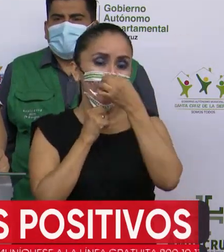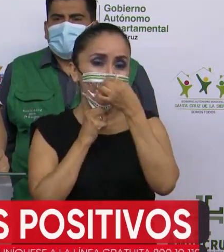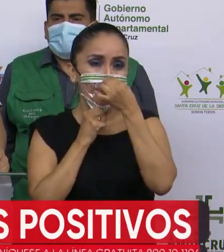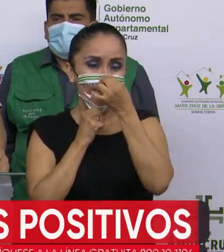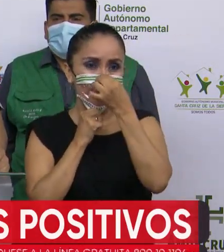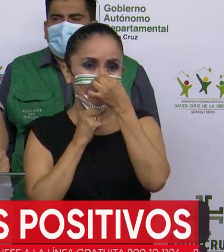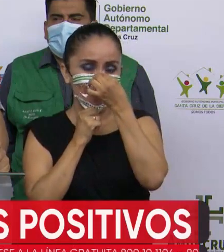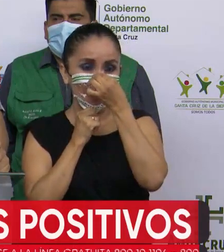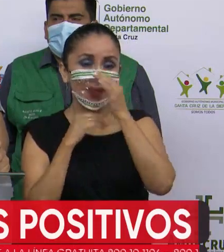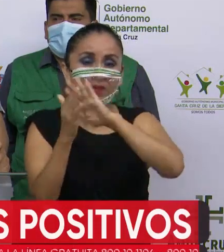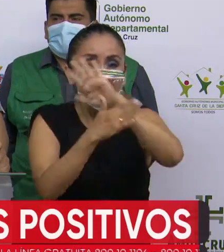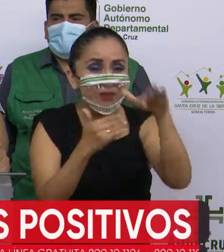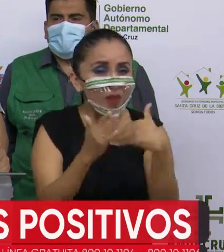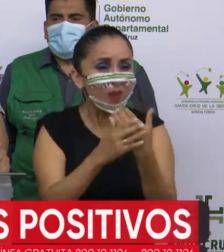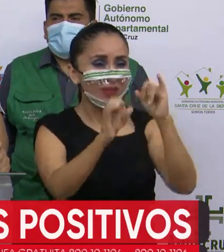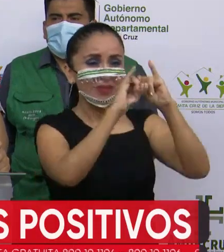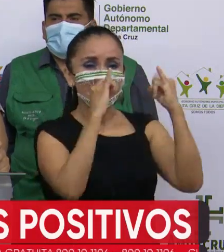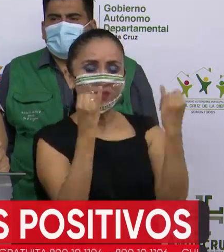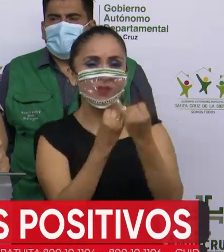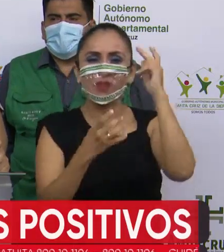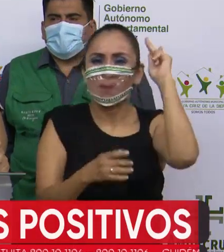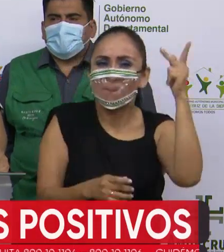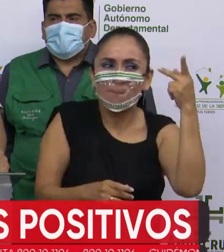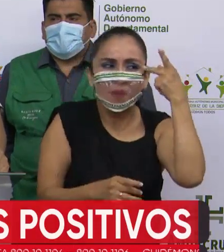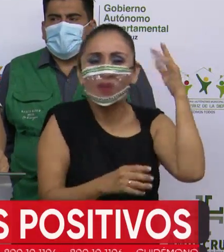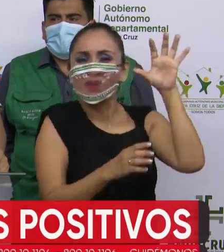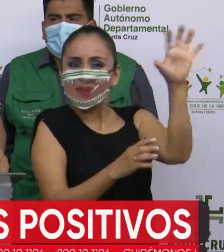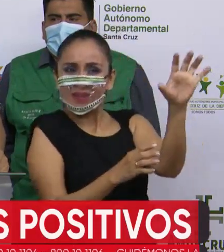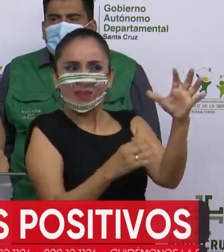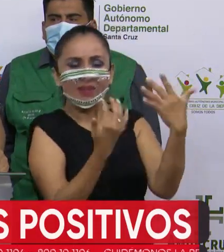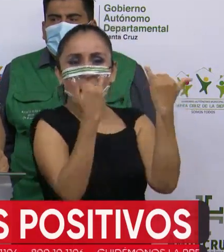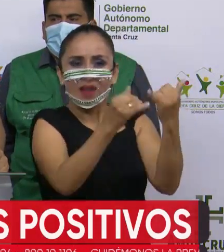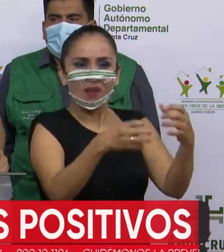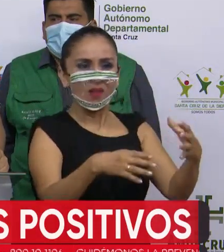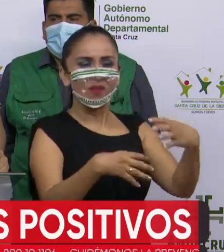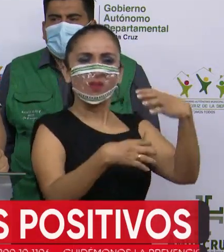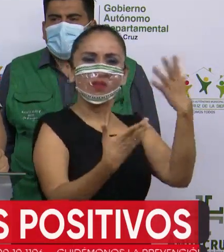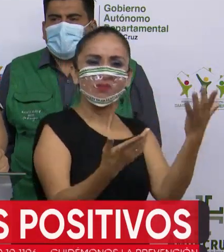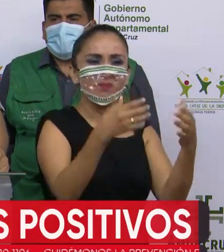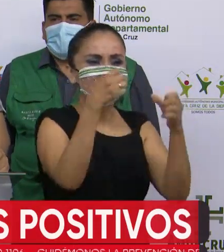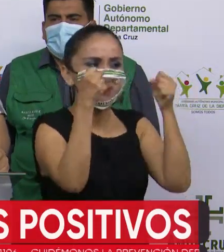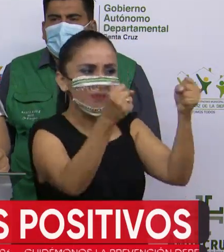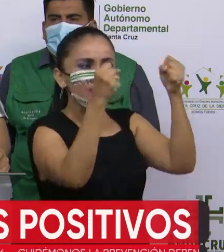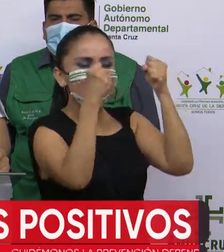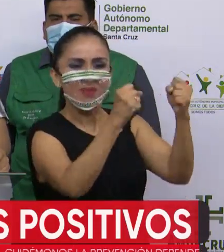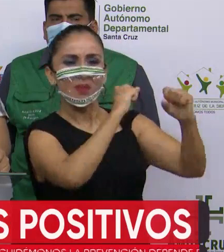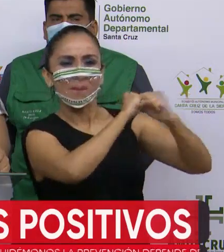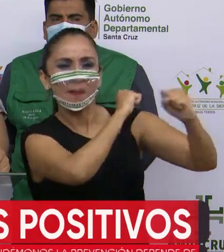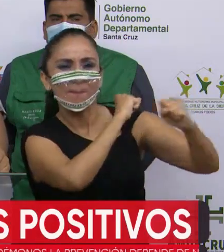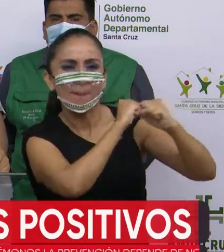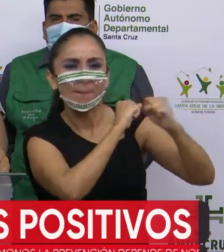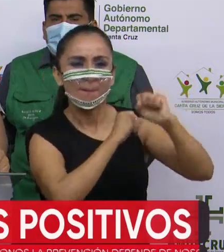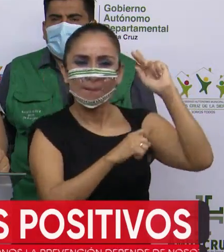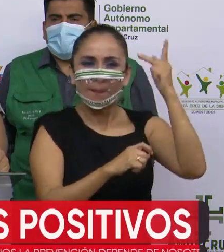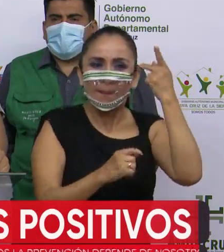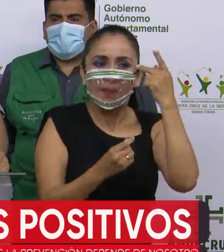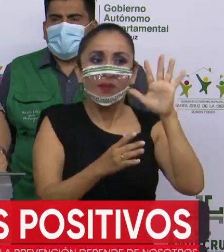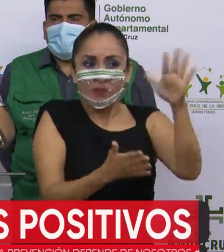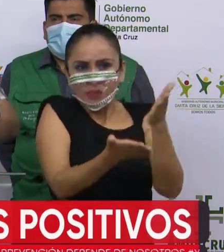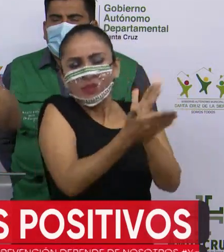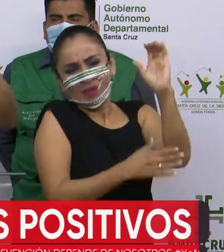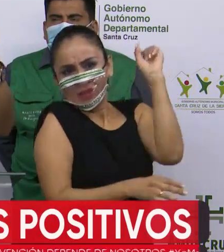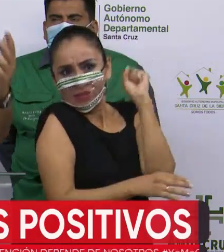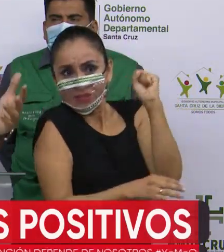fraternal a todas las instancias políticas que están haciendo actividades proselitistas en el marco de sus